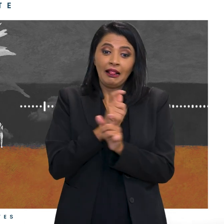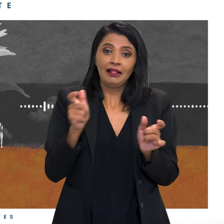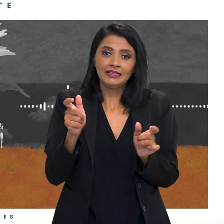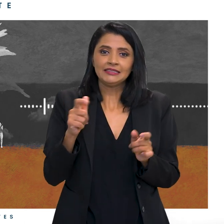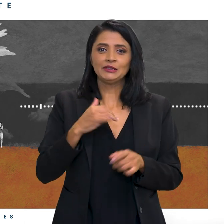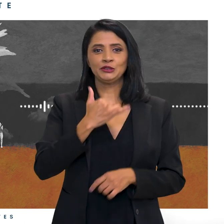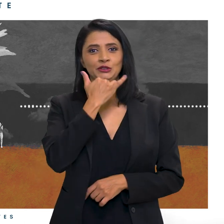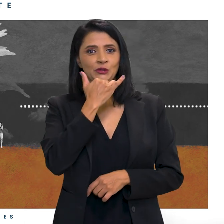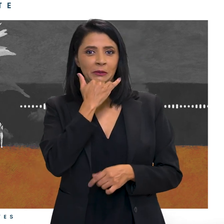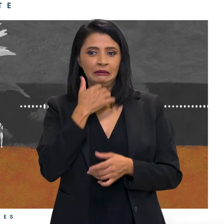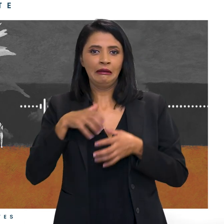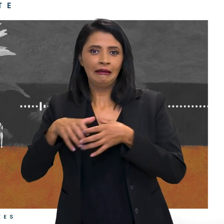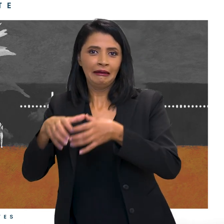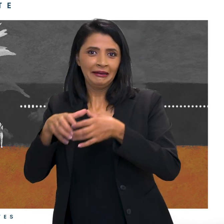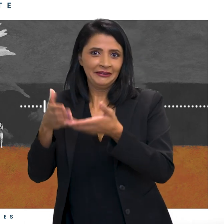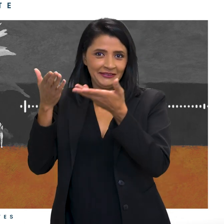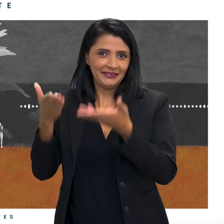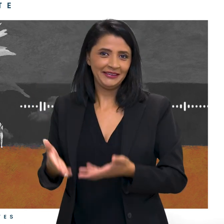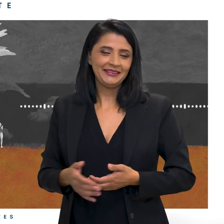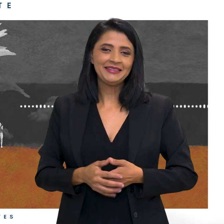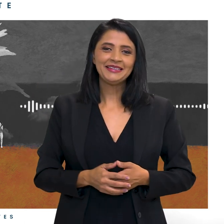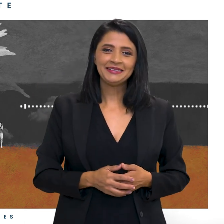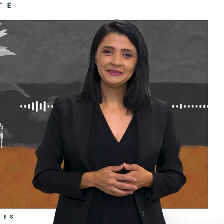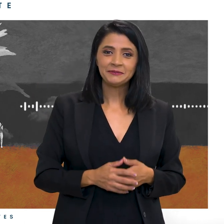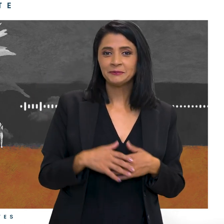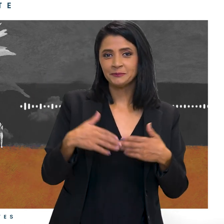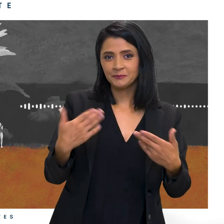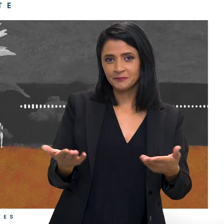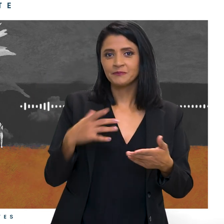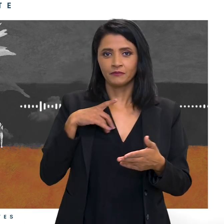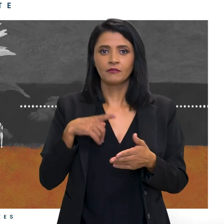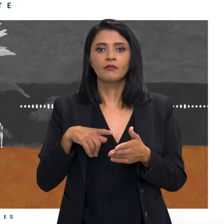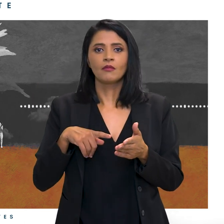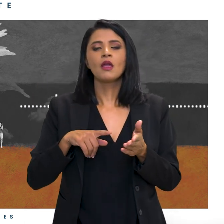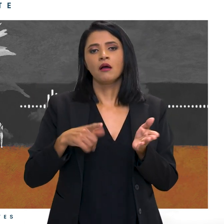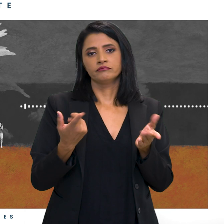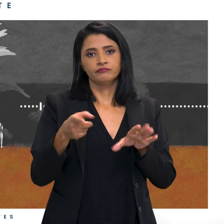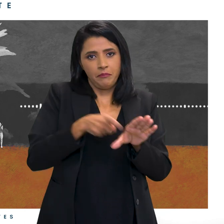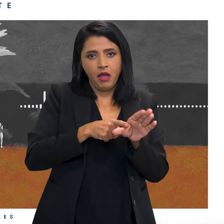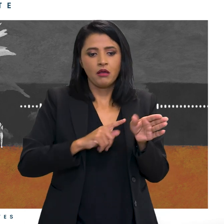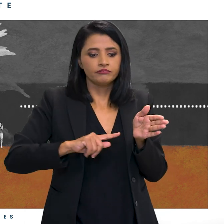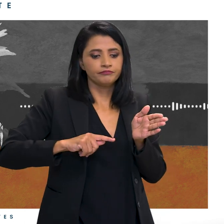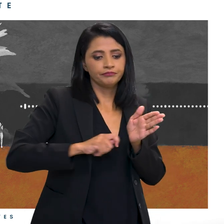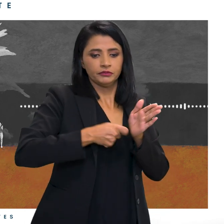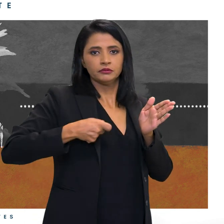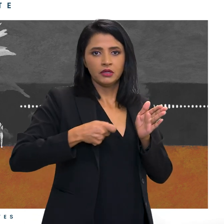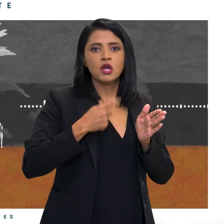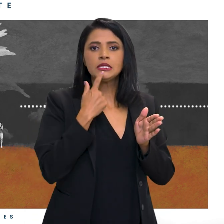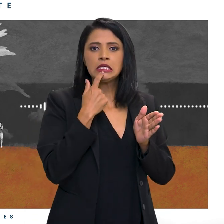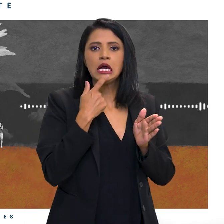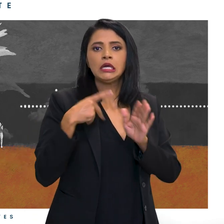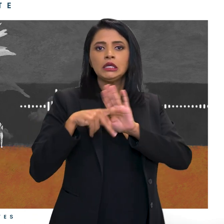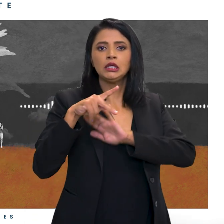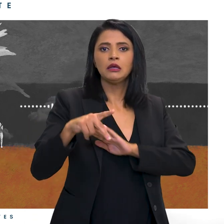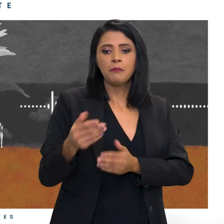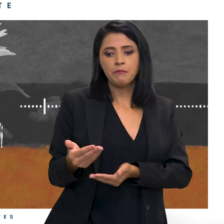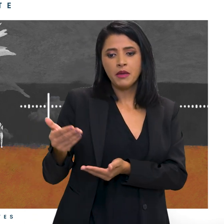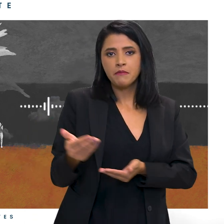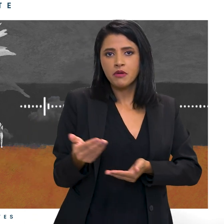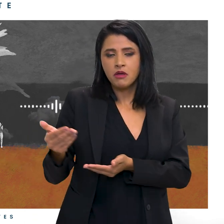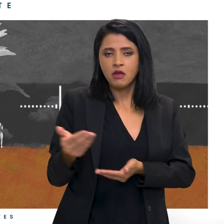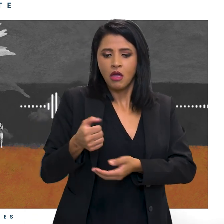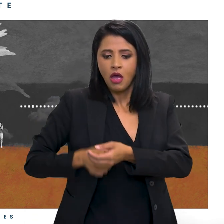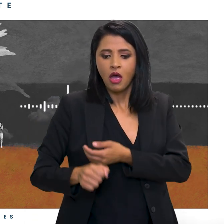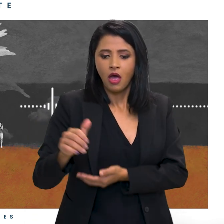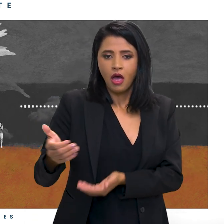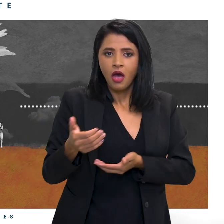Desculpa o trocadilho ruim. Será convivência? Bom, o teste do pezinho é um exame que coleta sangue do calcanhar